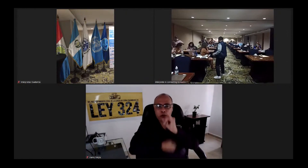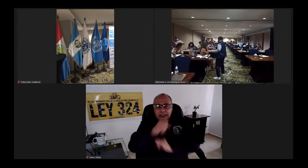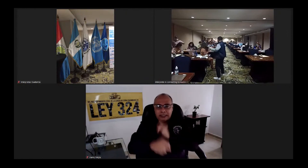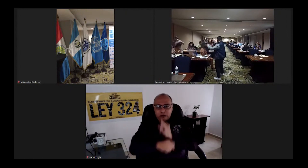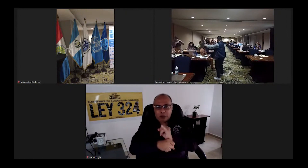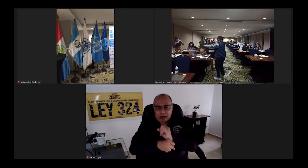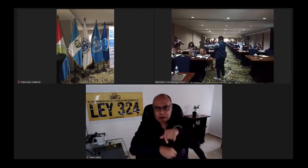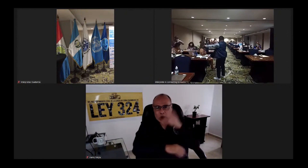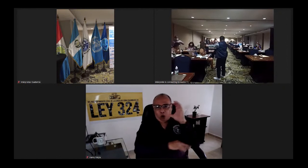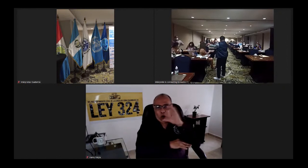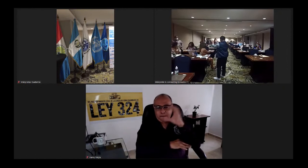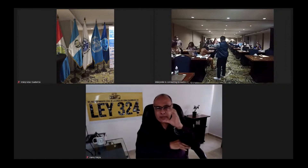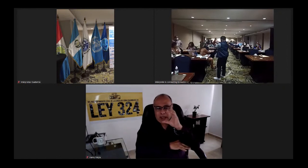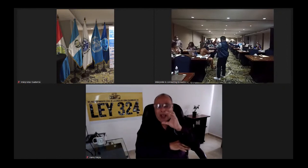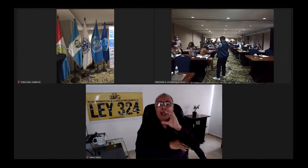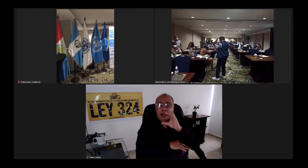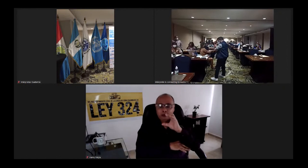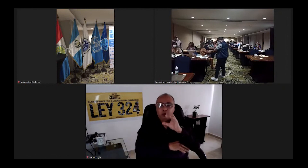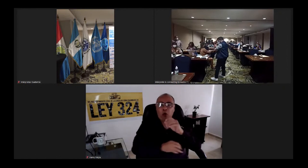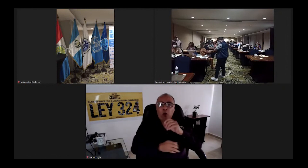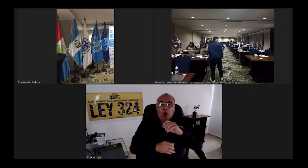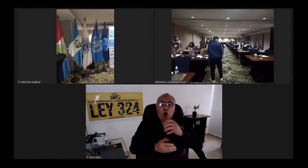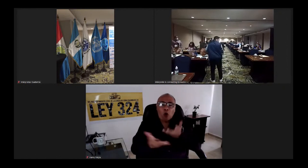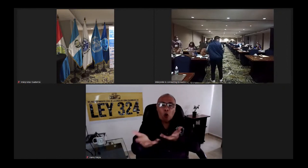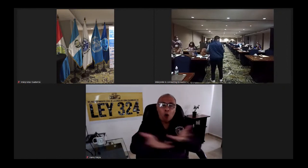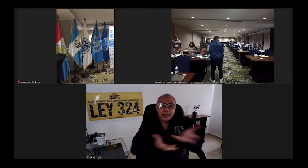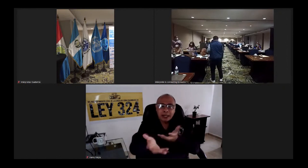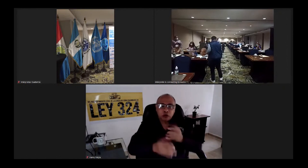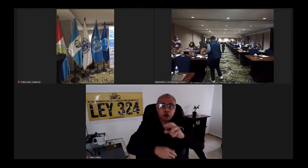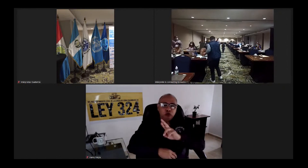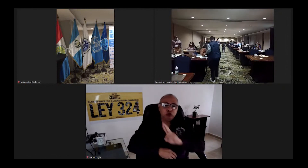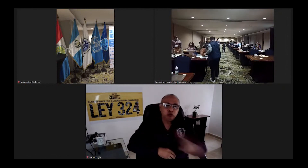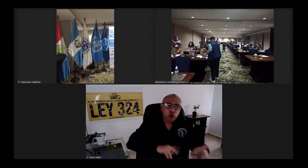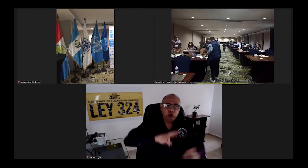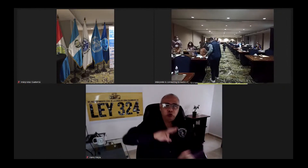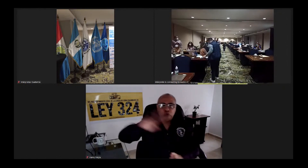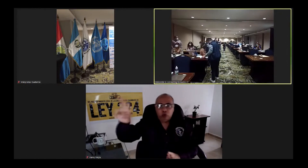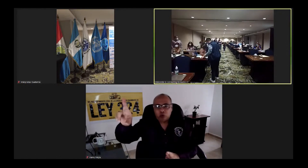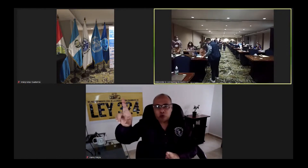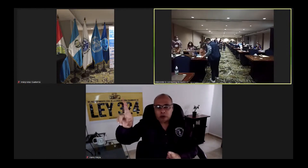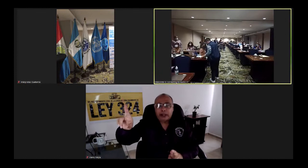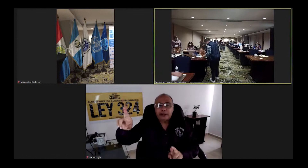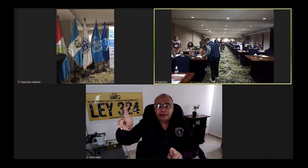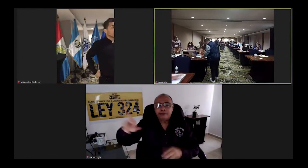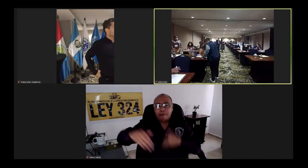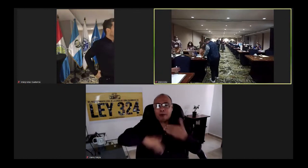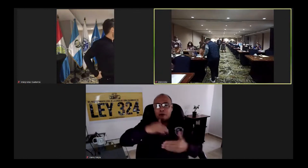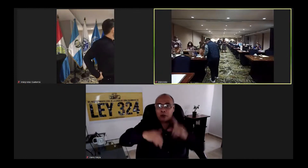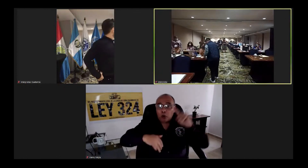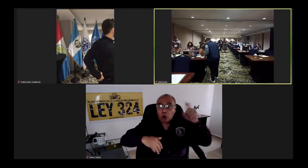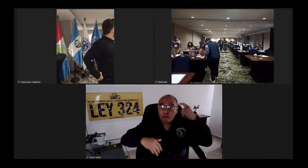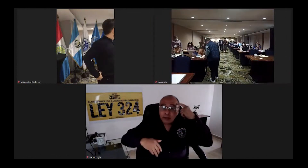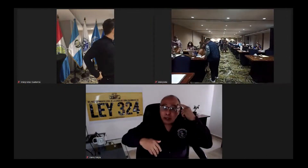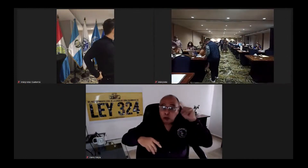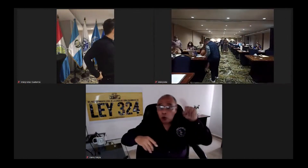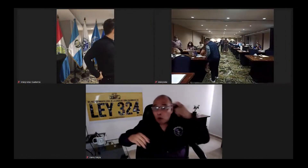Cooperación Internacional, que está acá en Colombia. Entonces, gracias a esa cooperación sur-sur, es